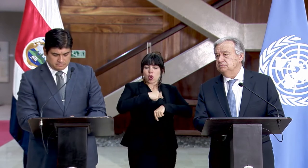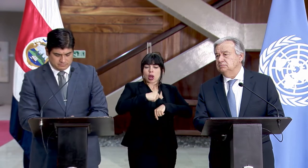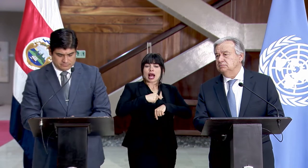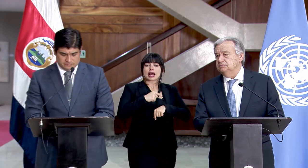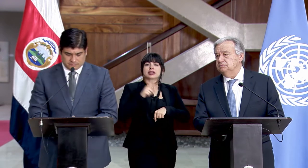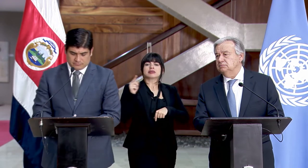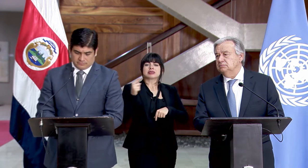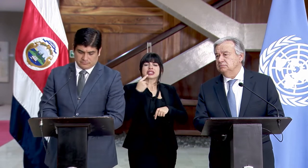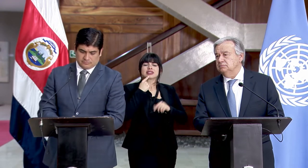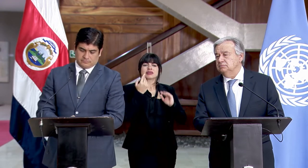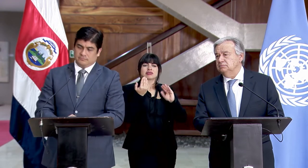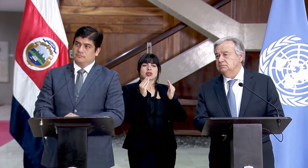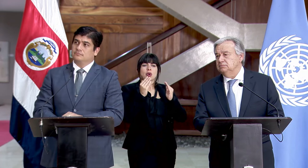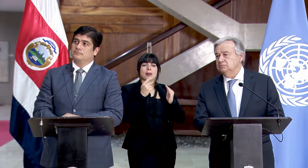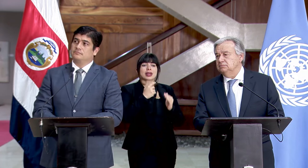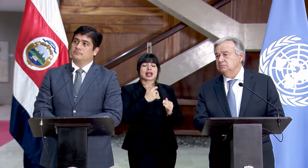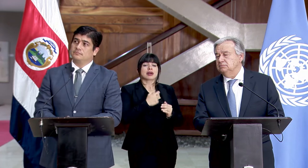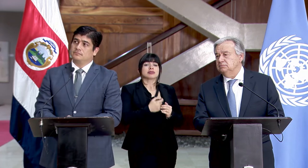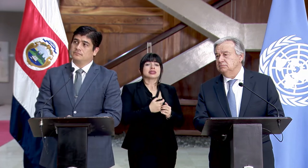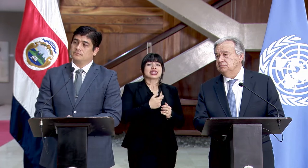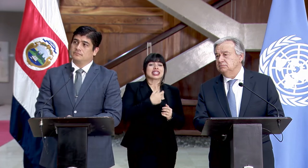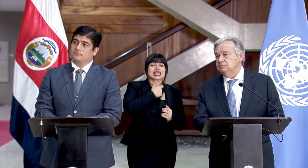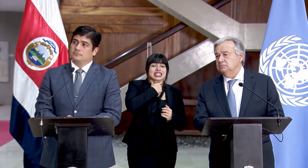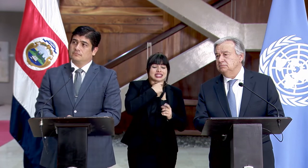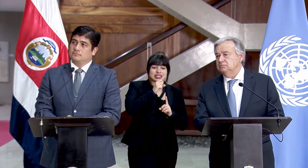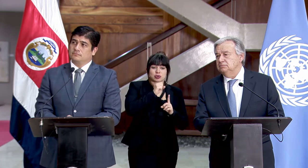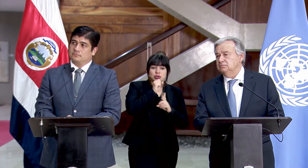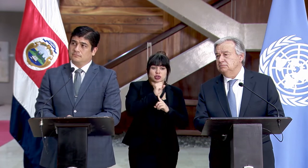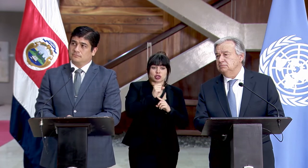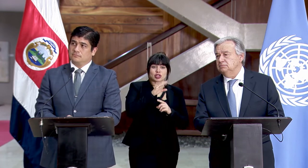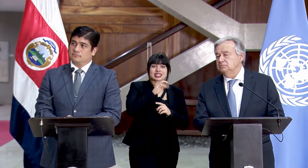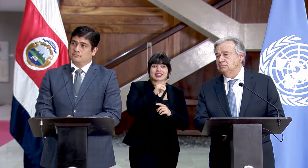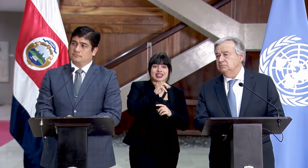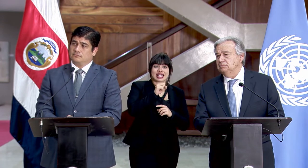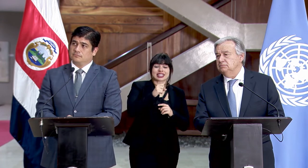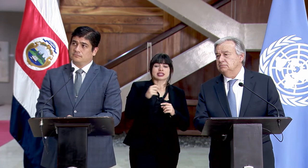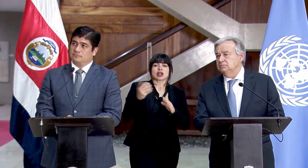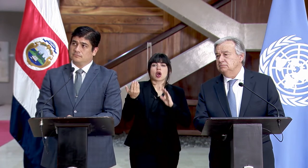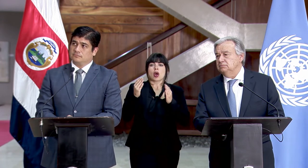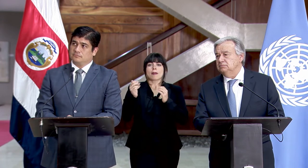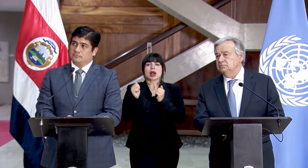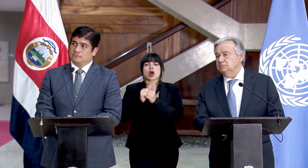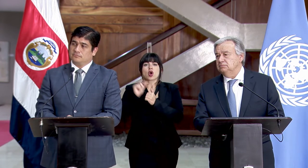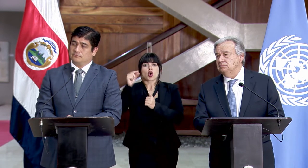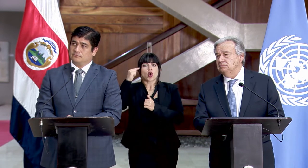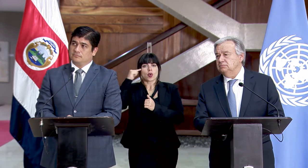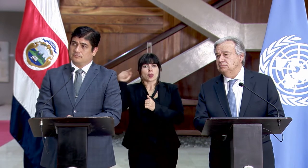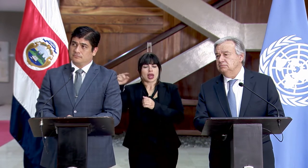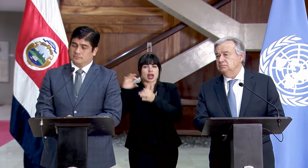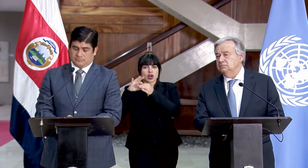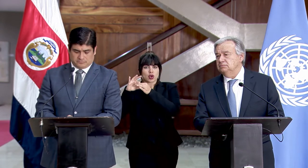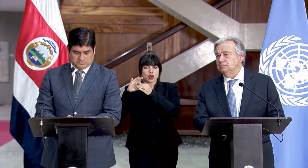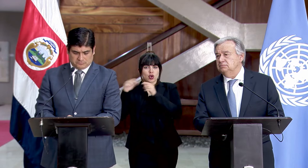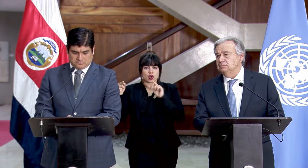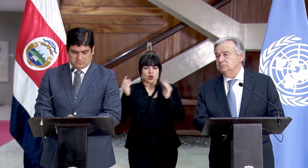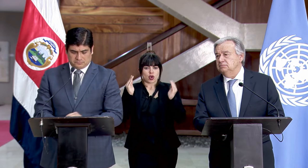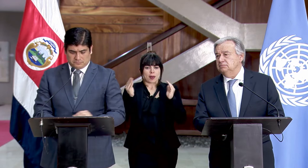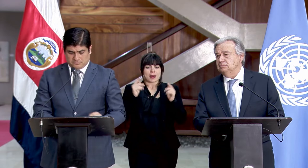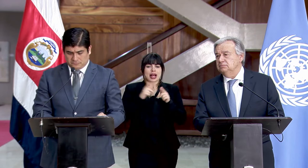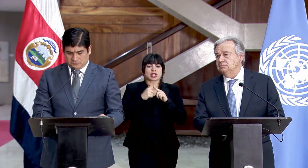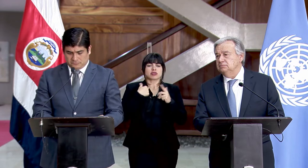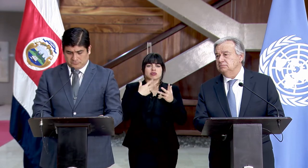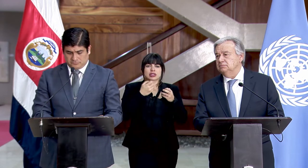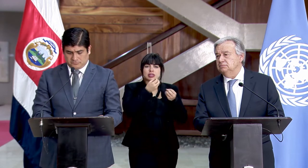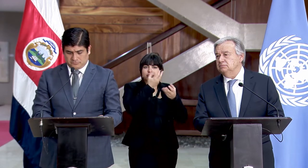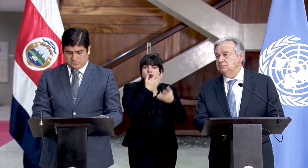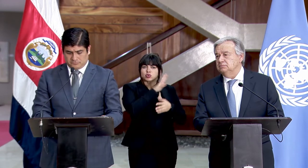donde comparan la crisis de los civiles con las fuerzas progubernamentales. En ese sentido, quiero, por favor, su